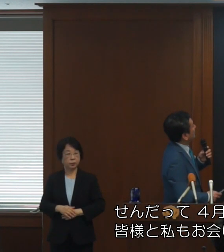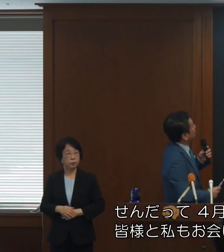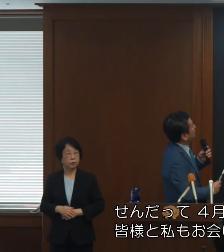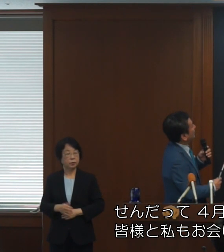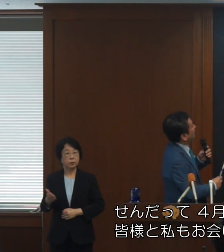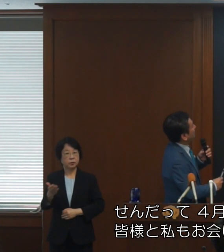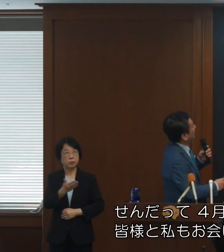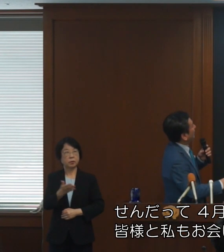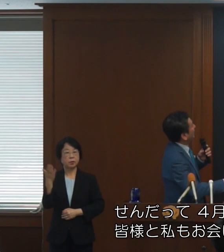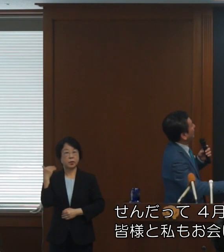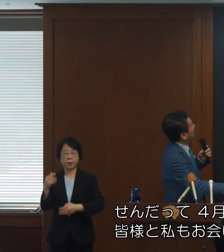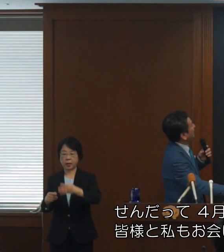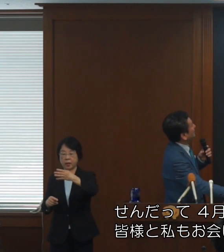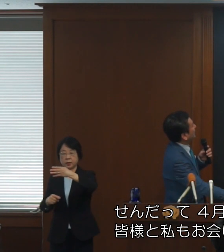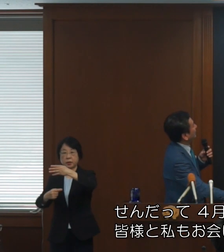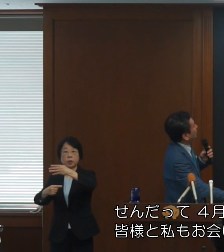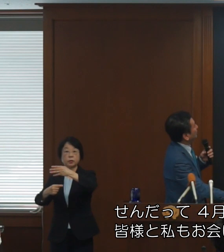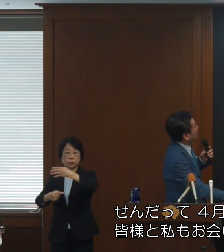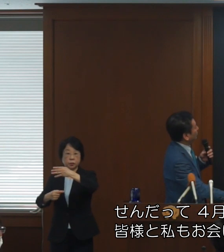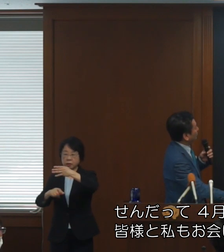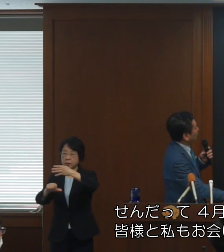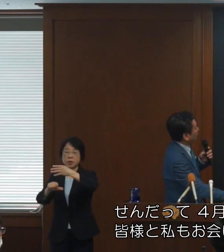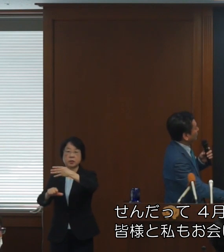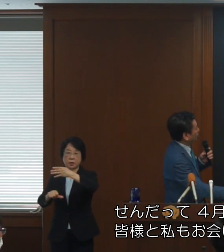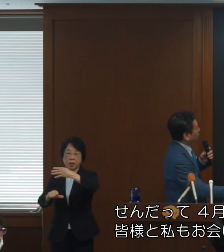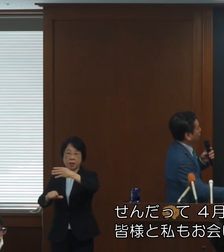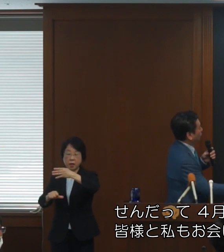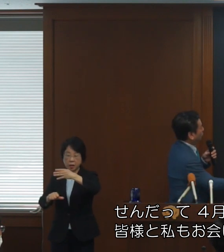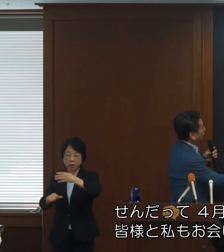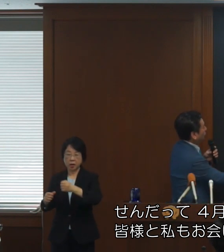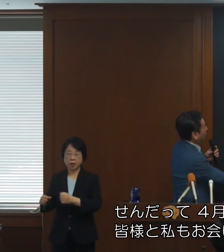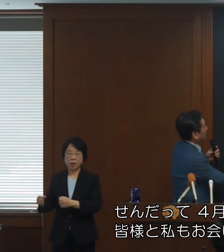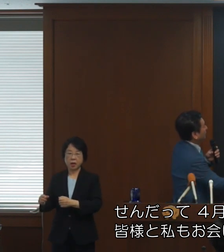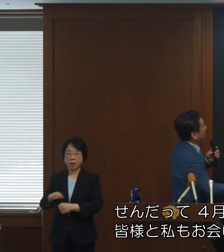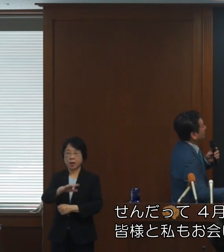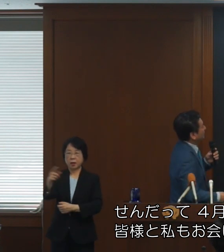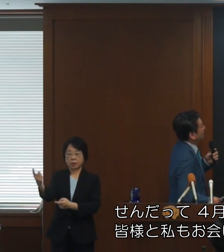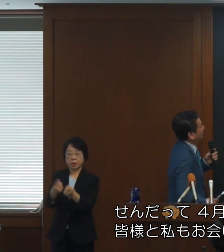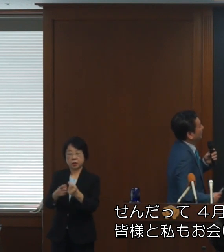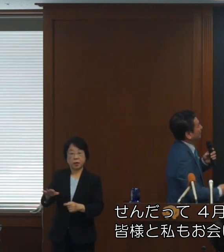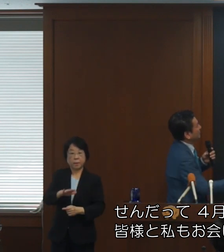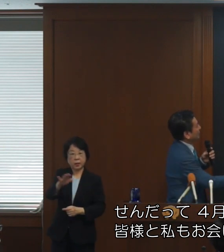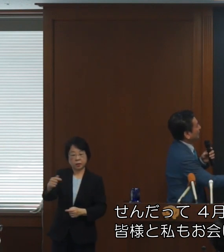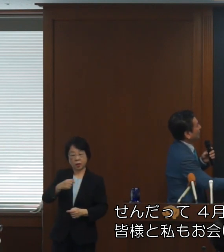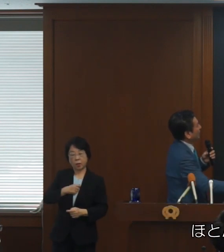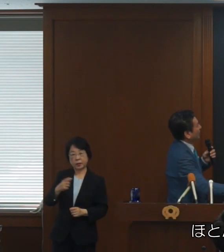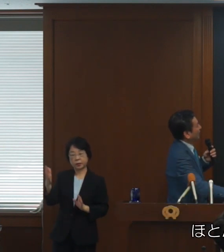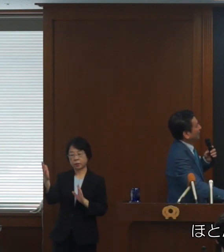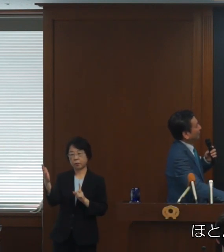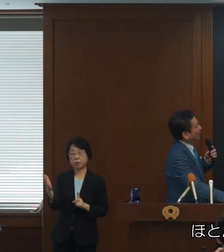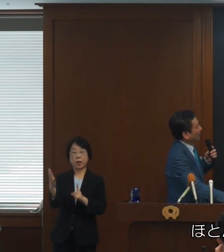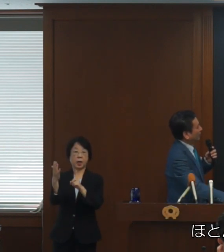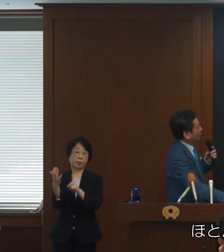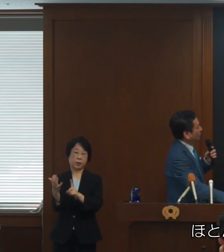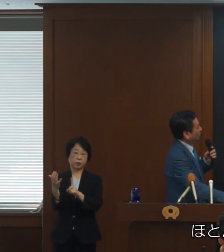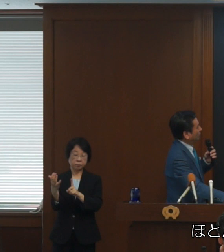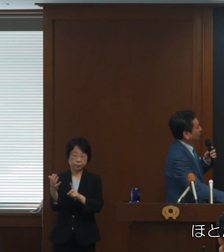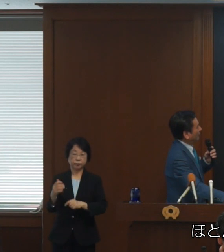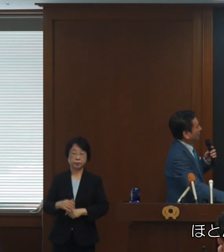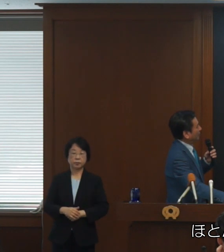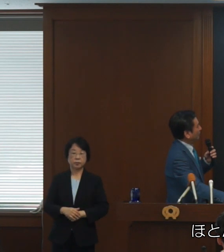4月5日には避難されている皆様と私もお会いさせていただきました